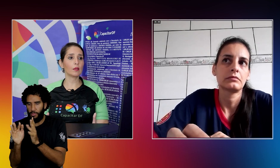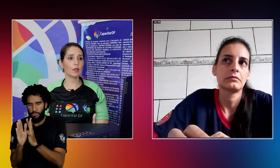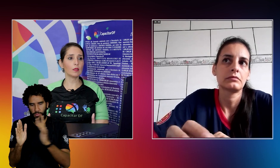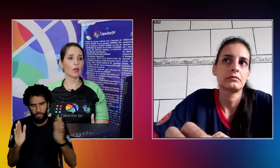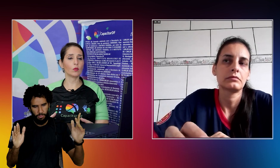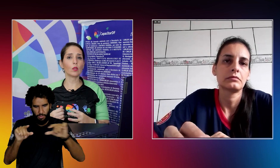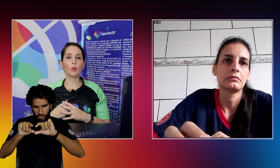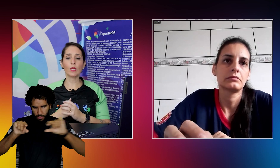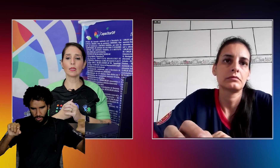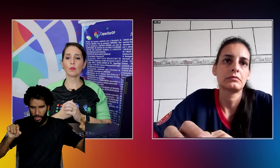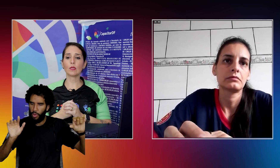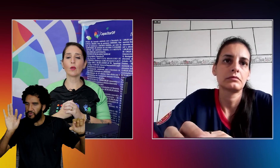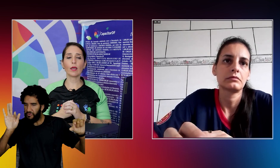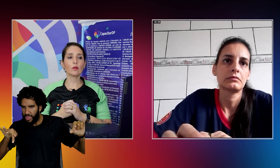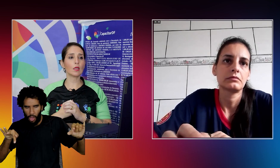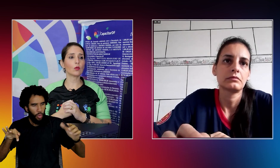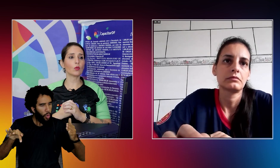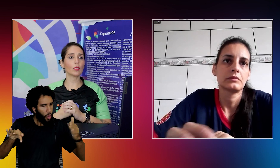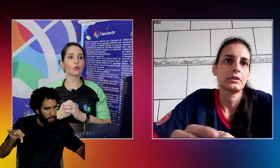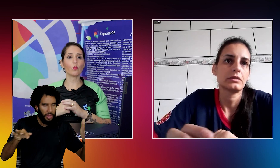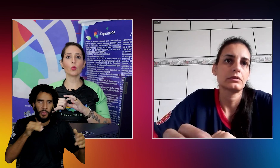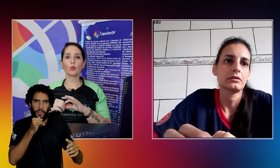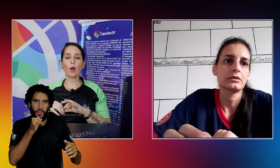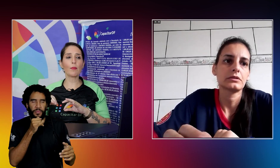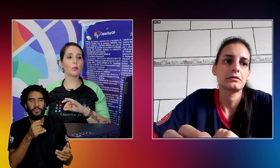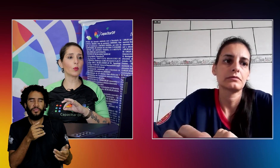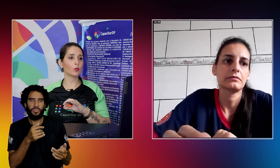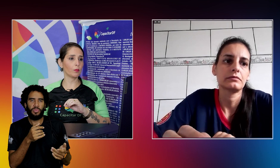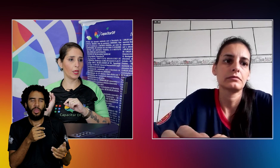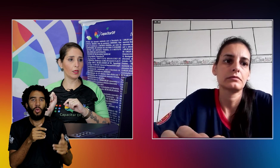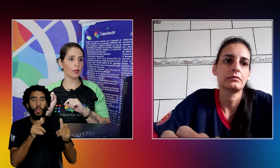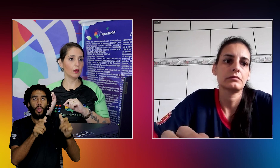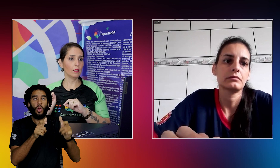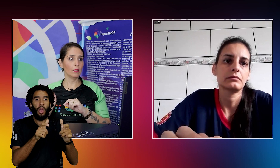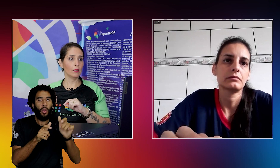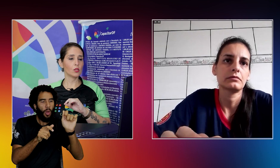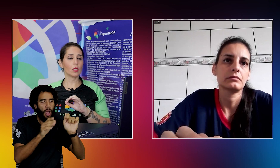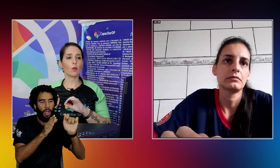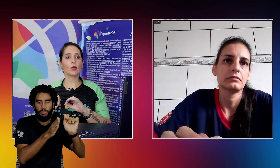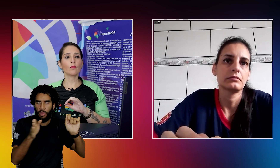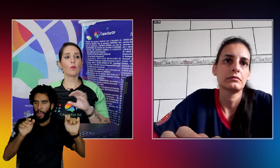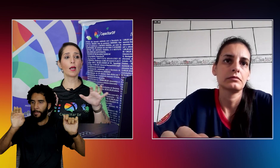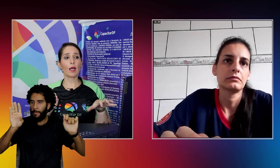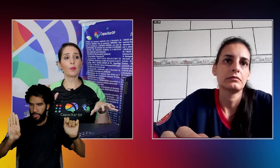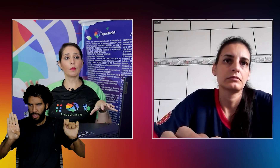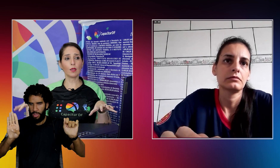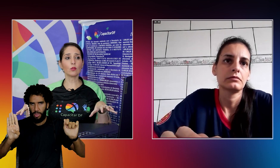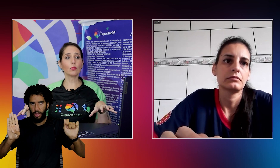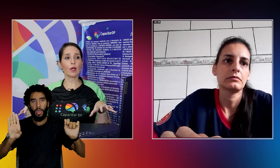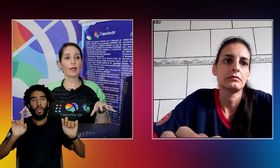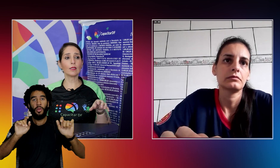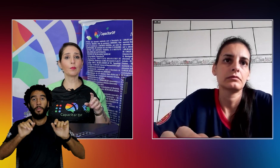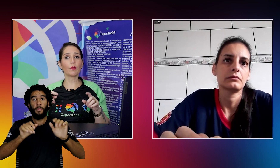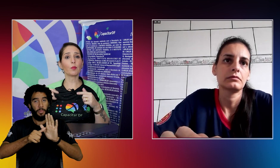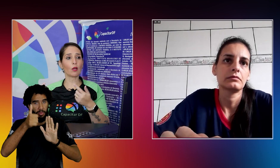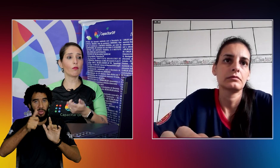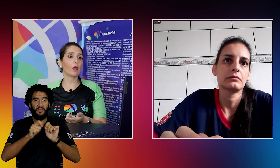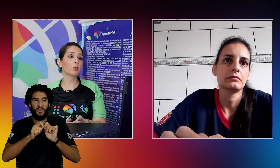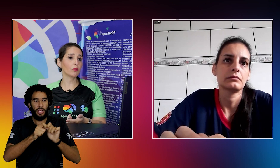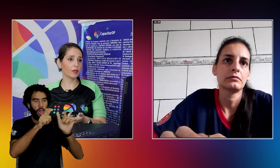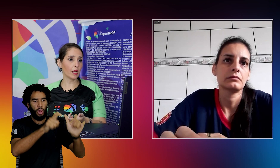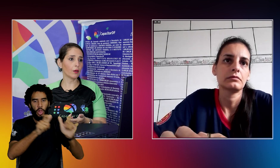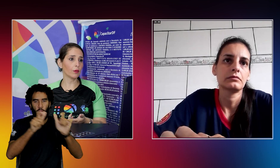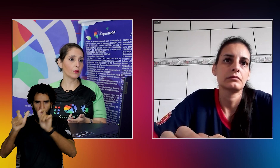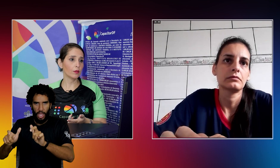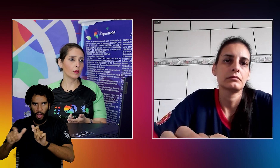minha intenção. Então, por exemplo, se eu quero dizer que eu estou indo de um ponto A para um ponto B, geralmente eu vou marcar primeiro os lugares para botar o verbo